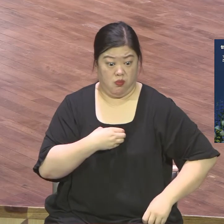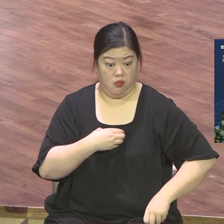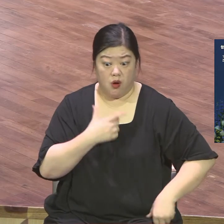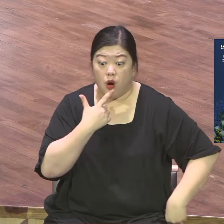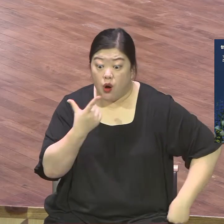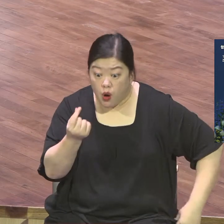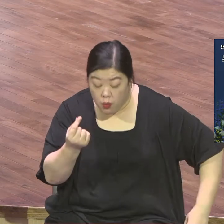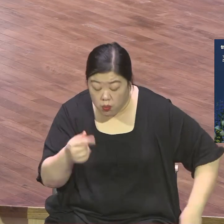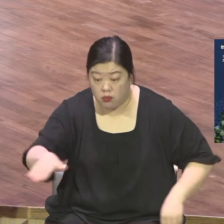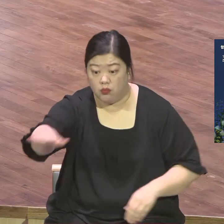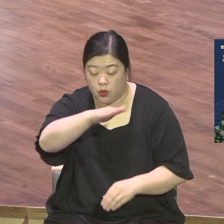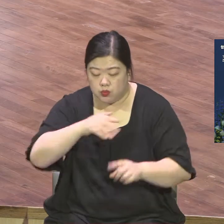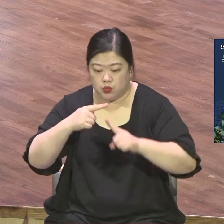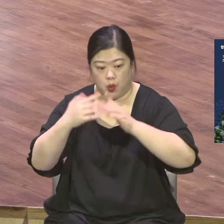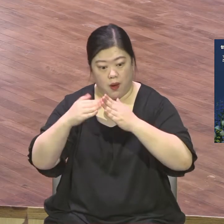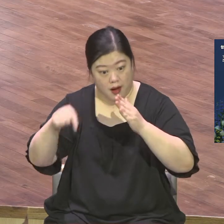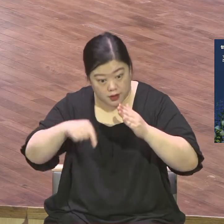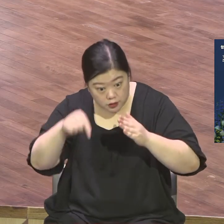사람이야.